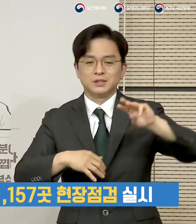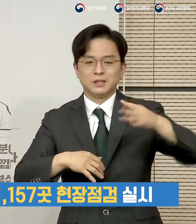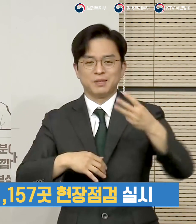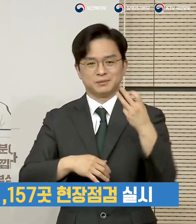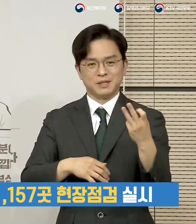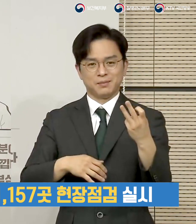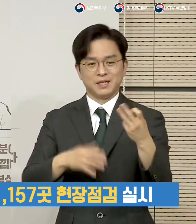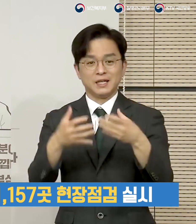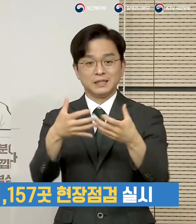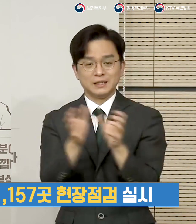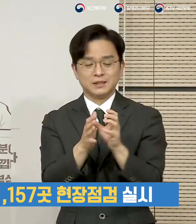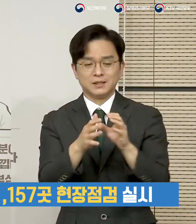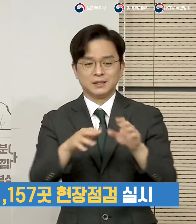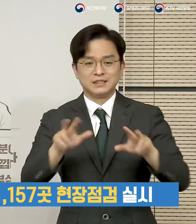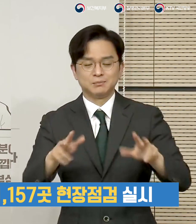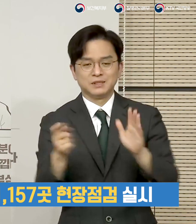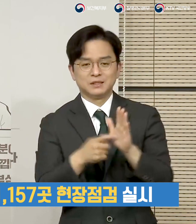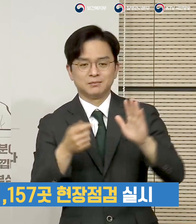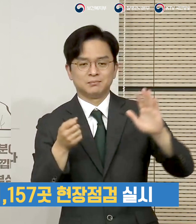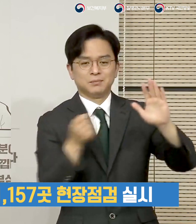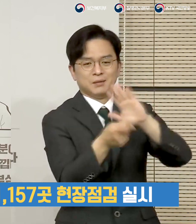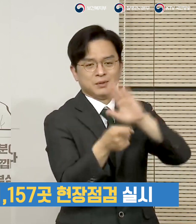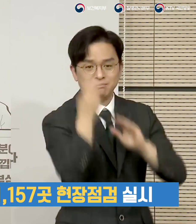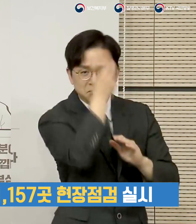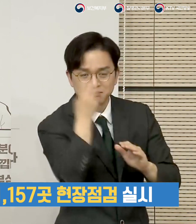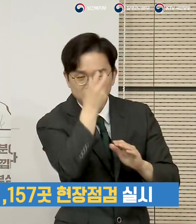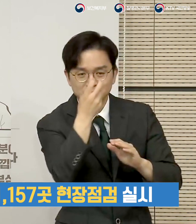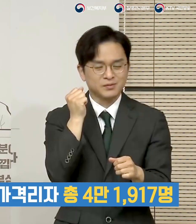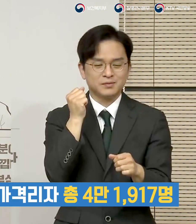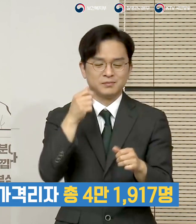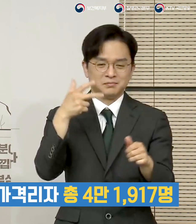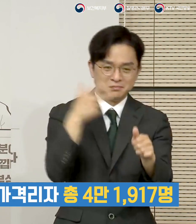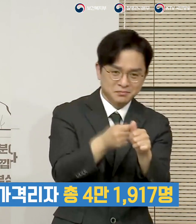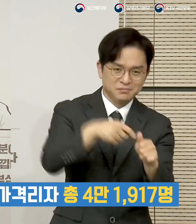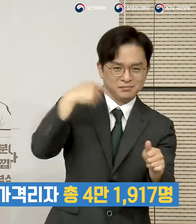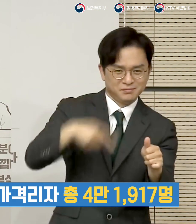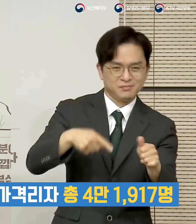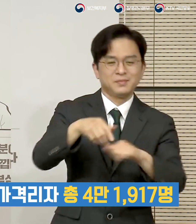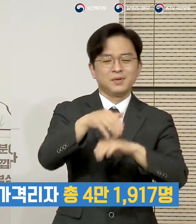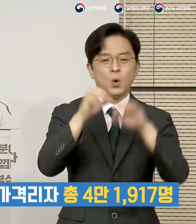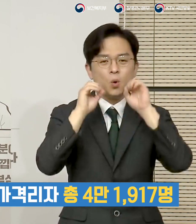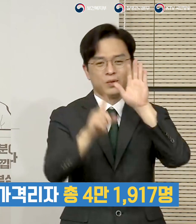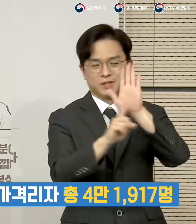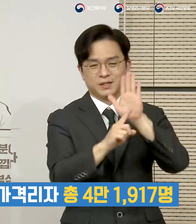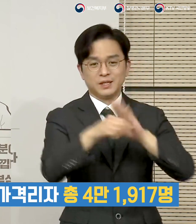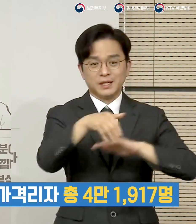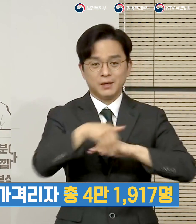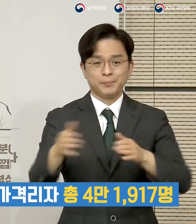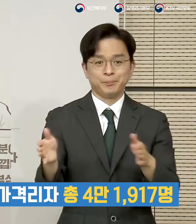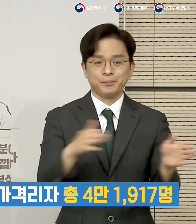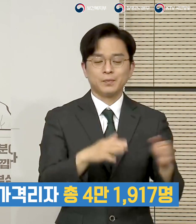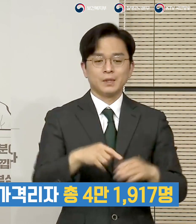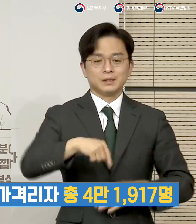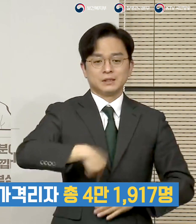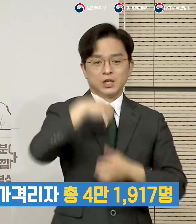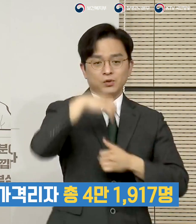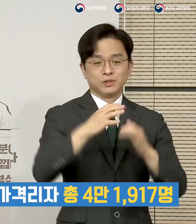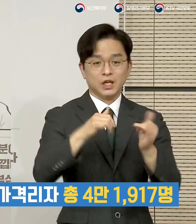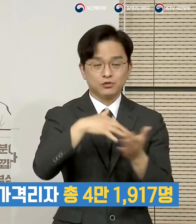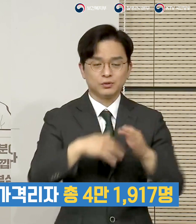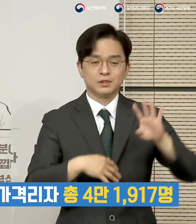방역관리가 미흡한 2개업소를 발견하고 행정지도하였습니다. 6월 8일 저녁 6시 기준 자가격리자는 총